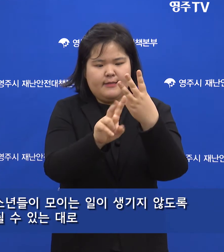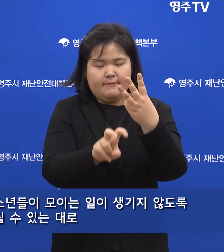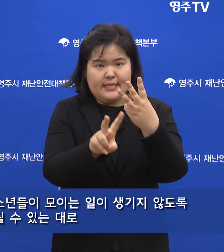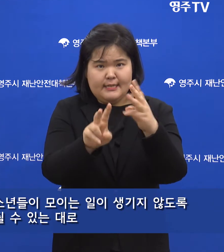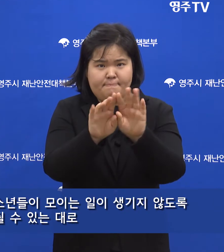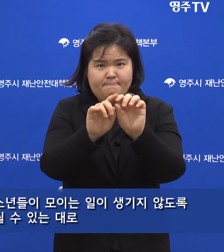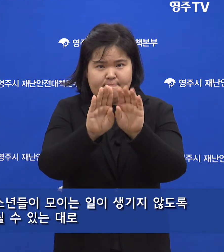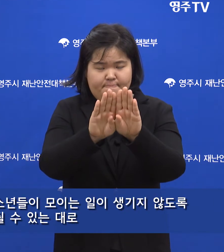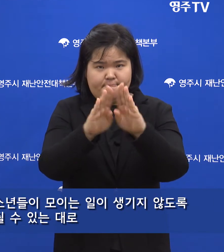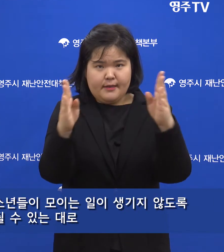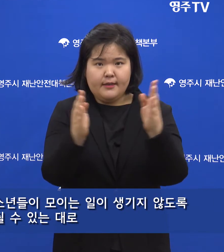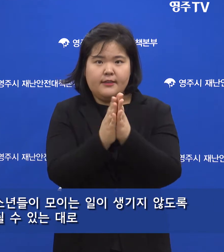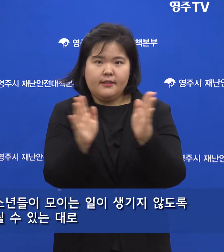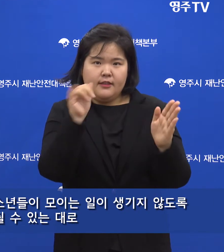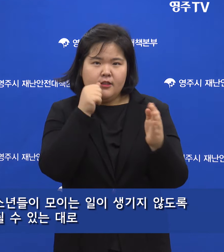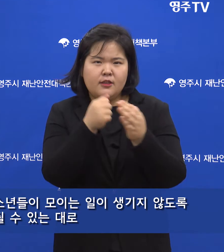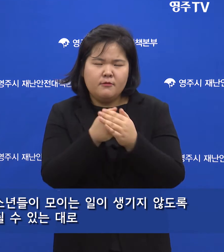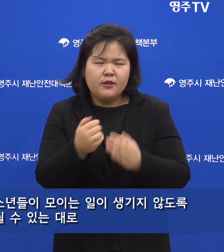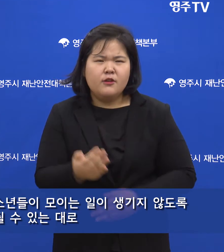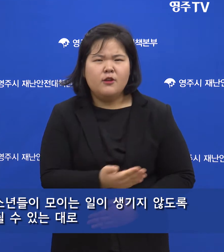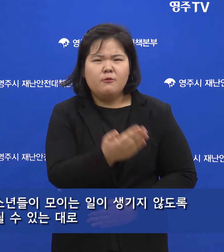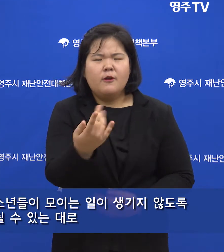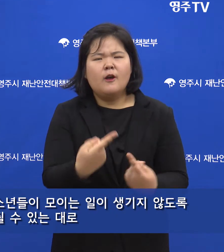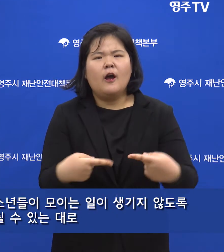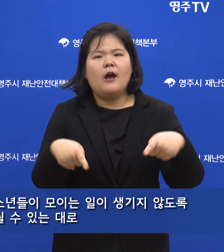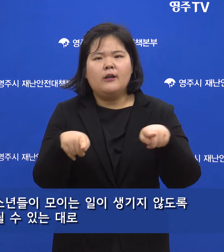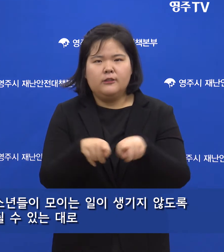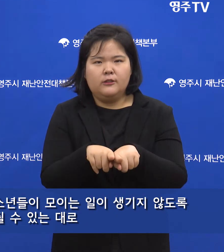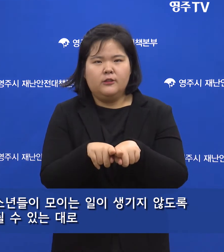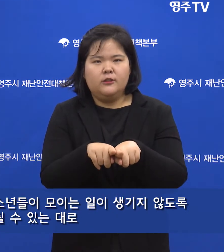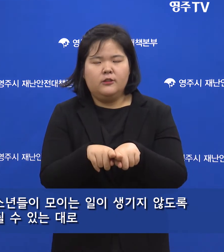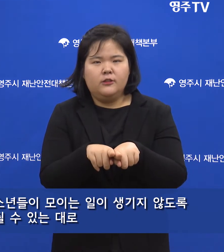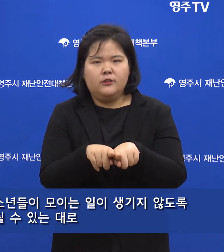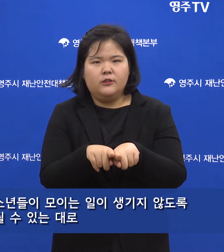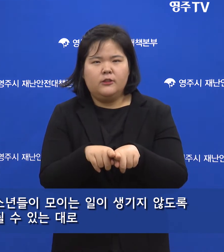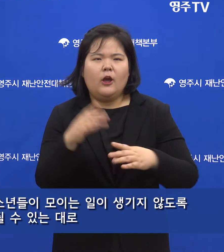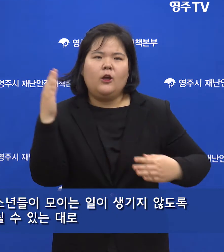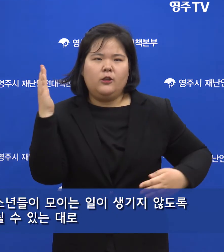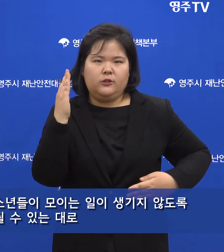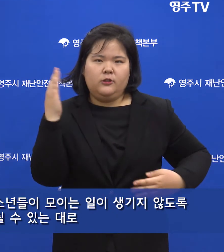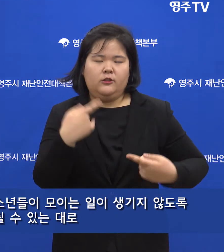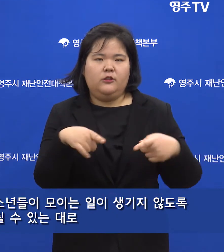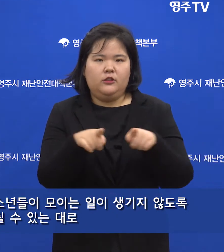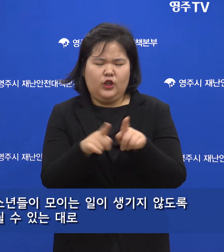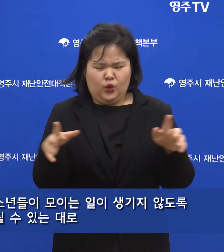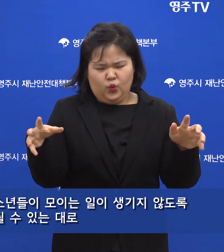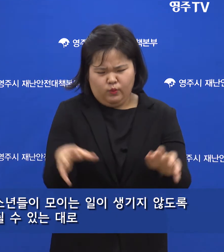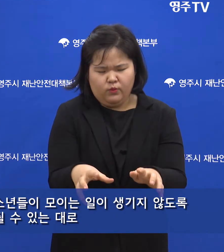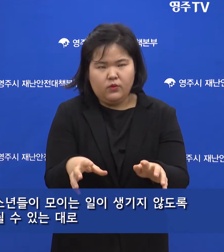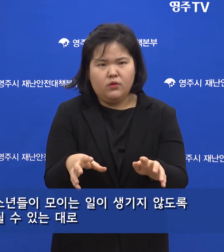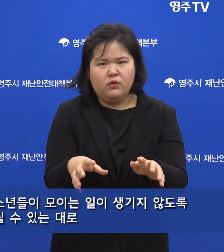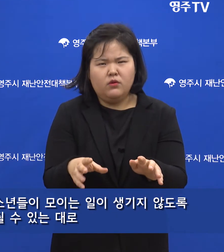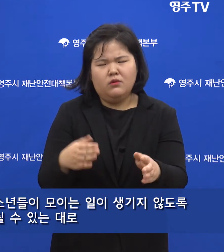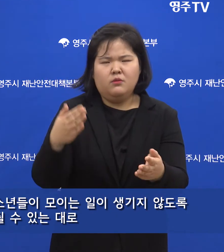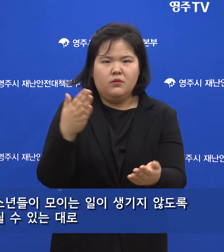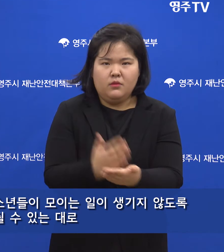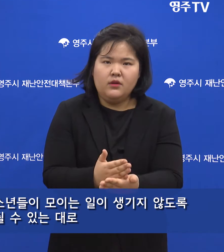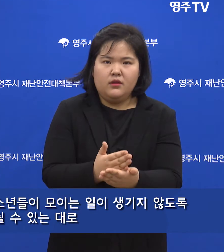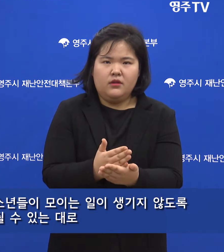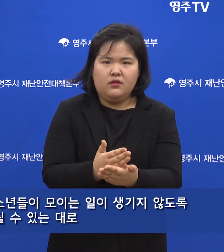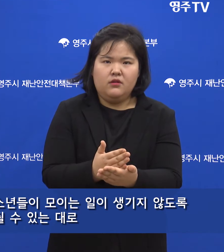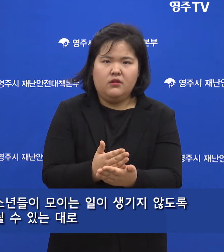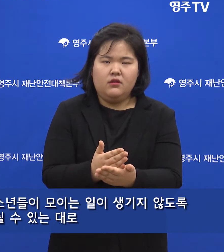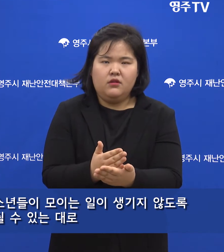같이 이렇게 이 아이들이, 우리 청소년들이 이렇게 모이는 일이 생기지 않도록